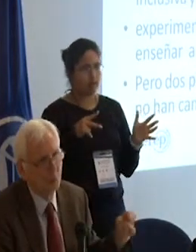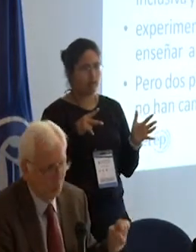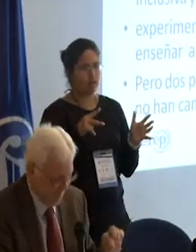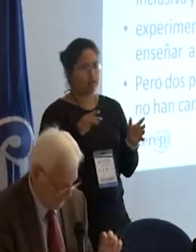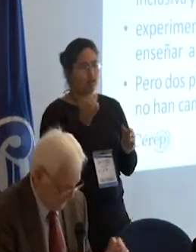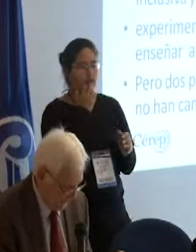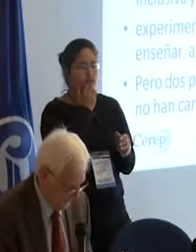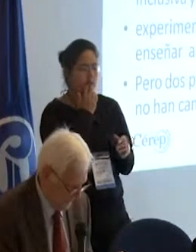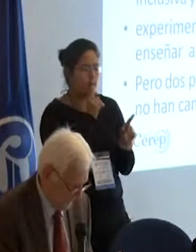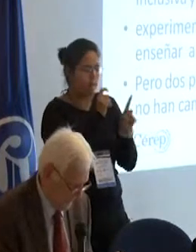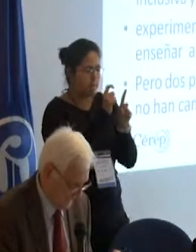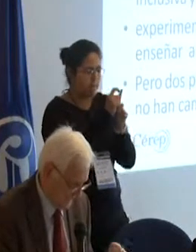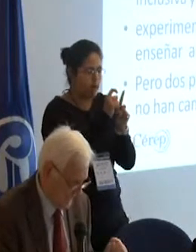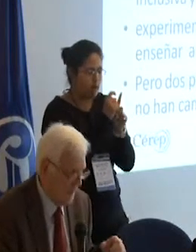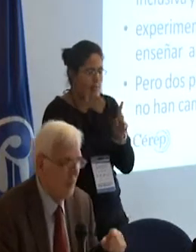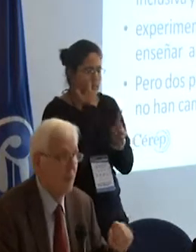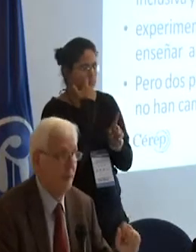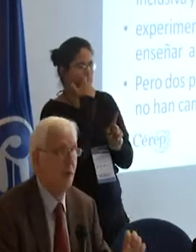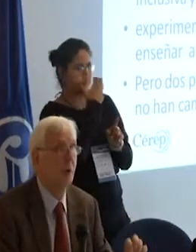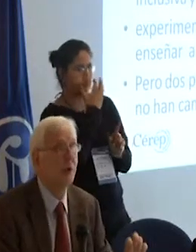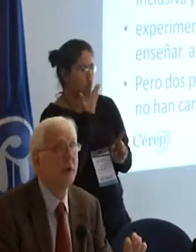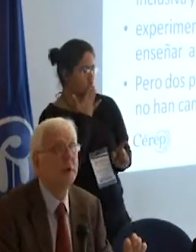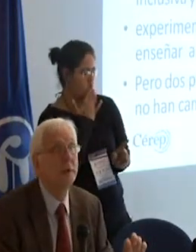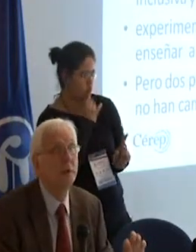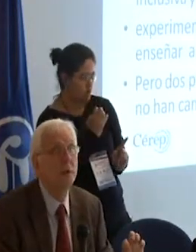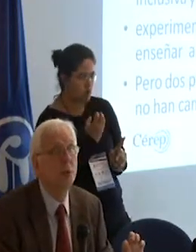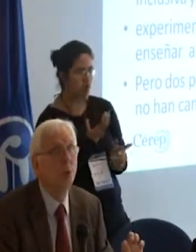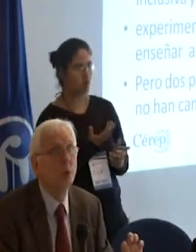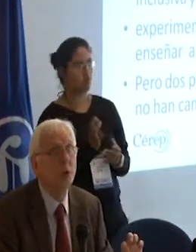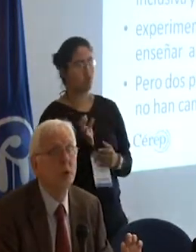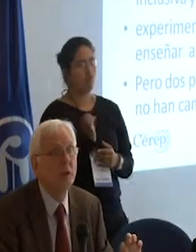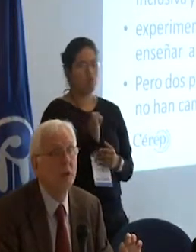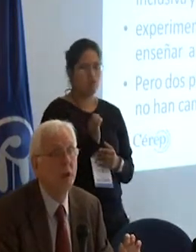como subrayar algunas palabras con colores.